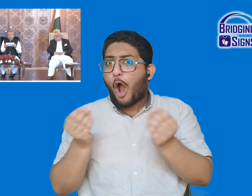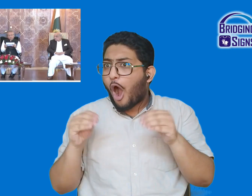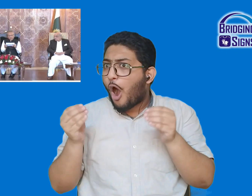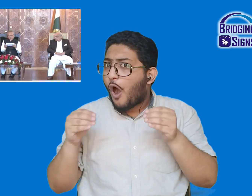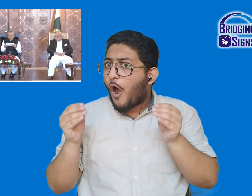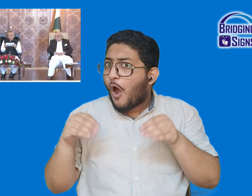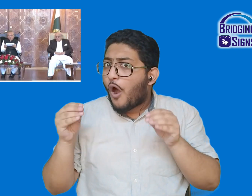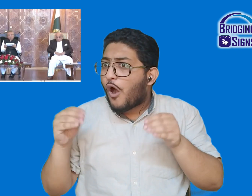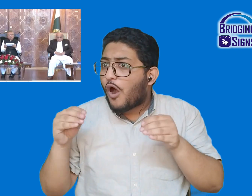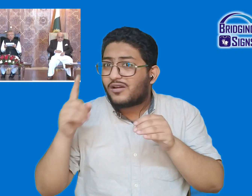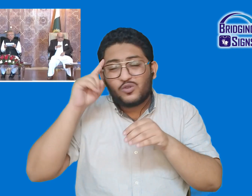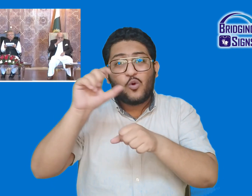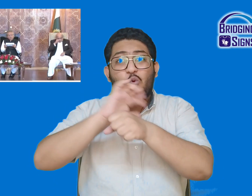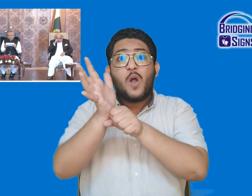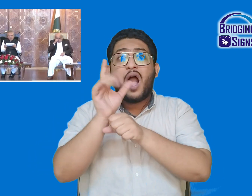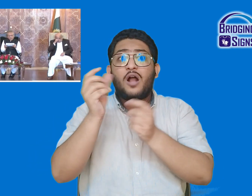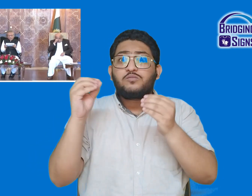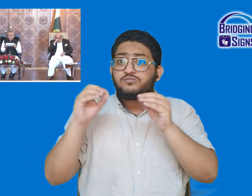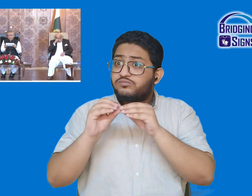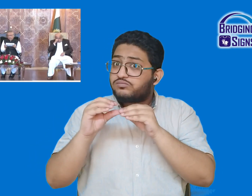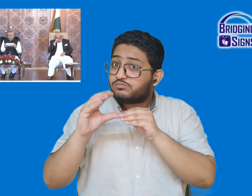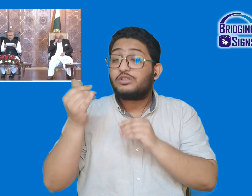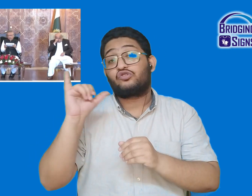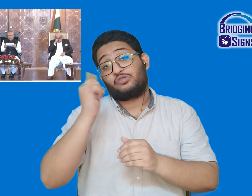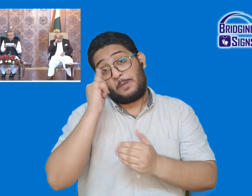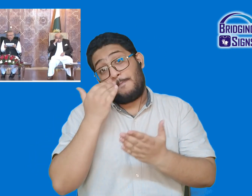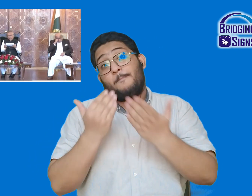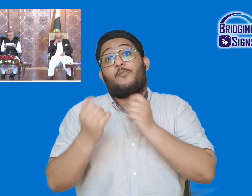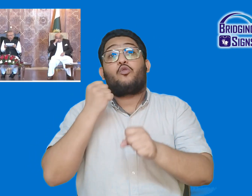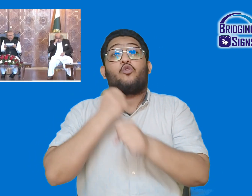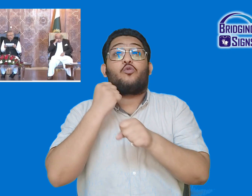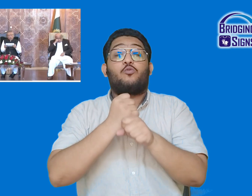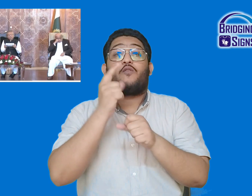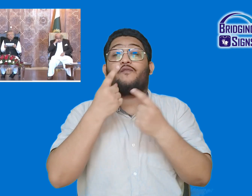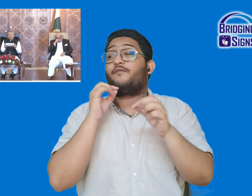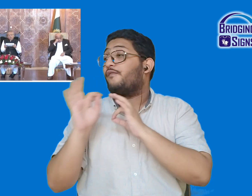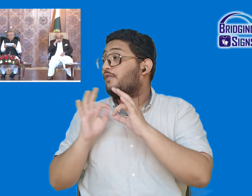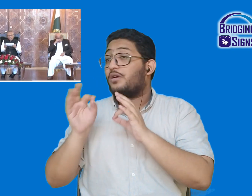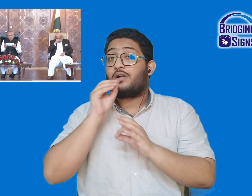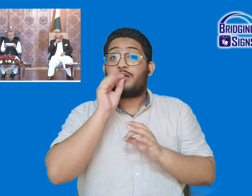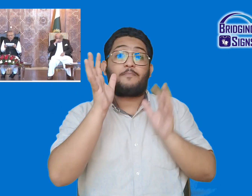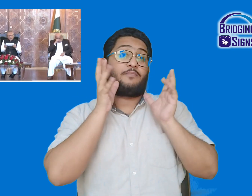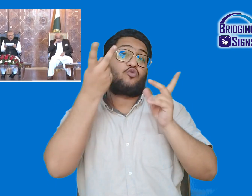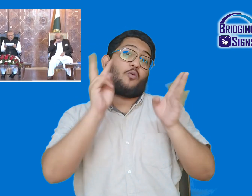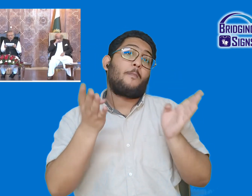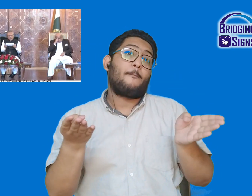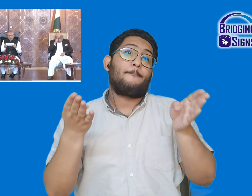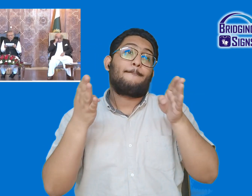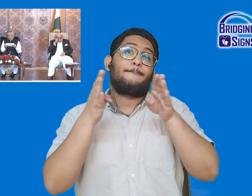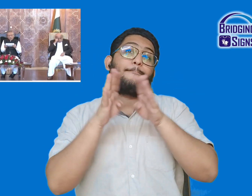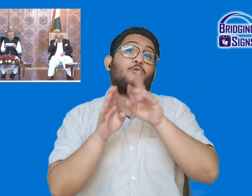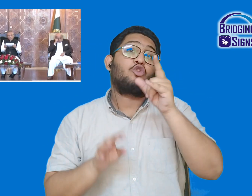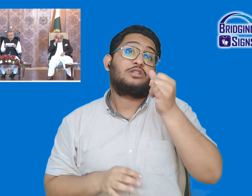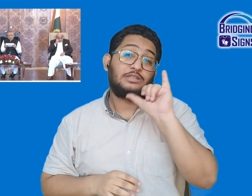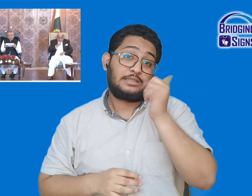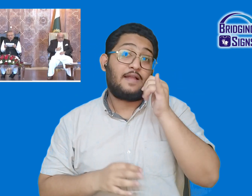میں متاثرین کی تعداد کورونا کی بڑھ گئی ہے, تو حکومت دوسرے شعبوں کی طرح مساجد اور امام